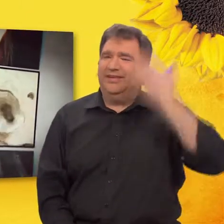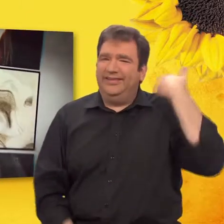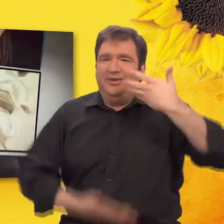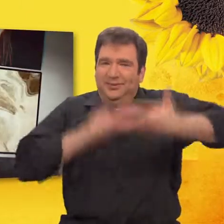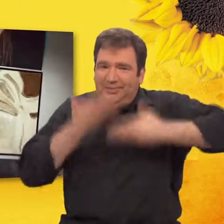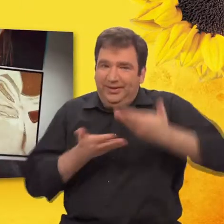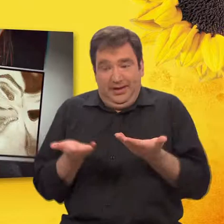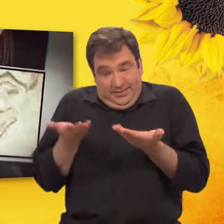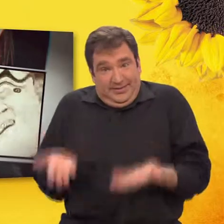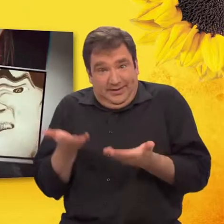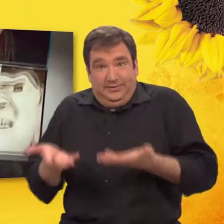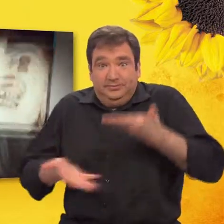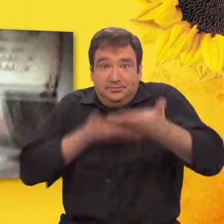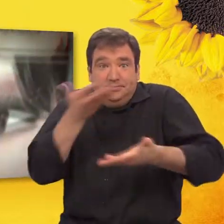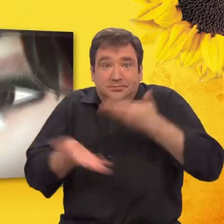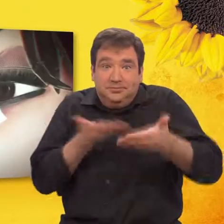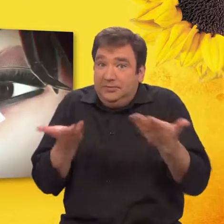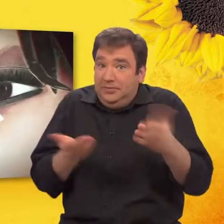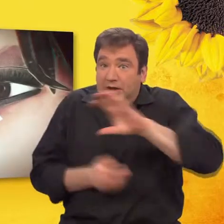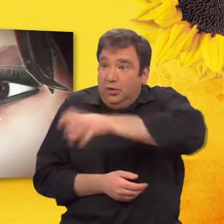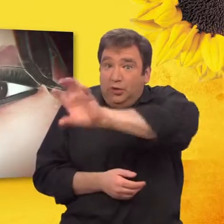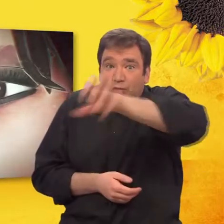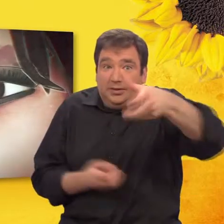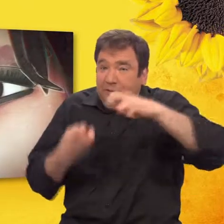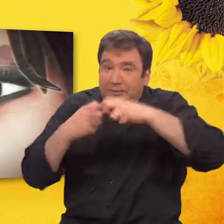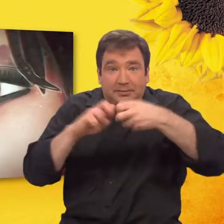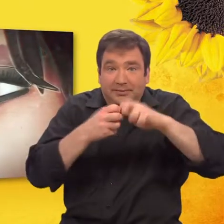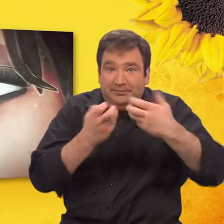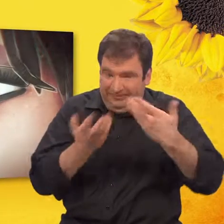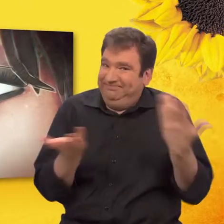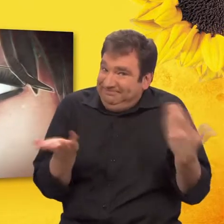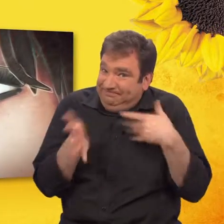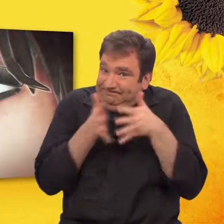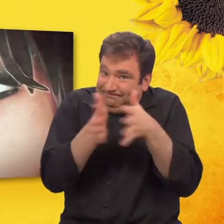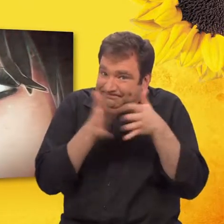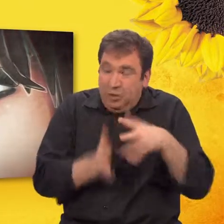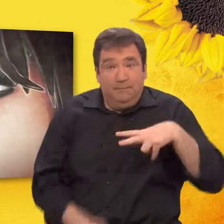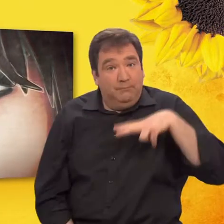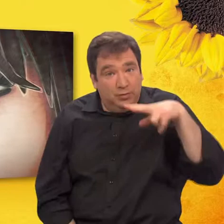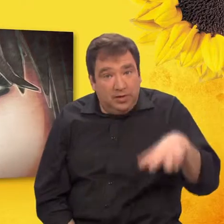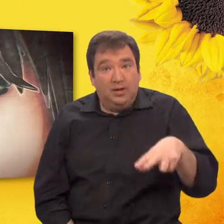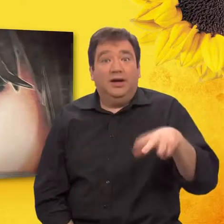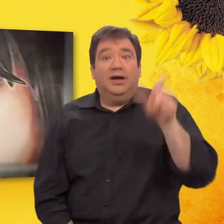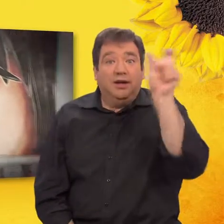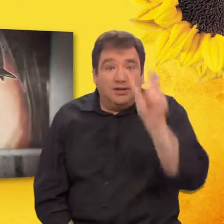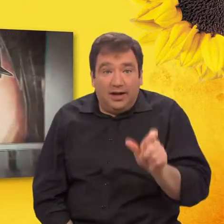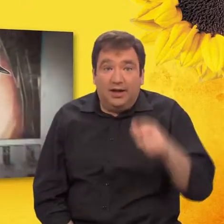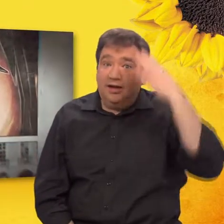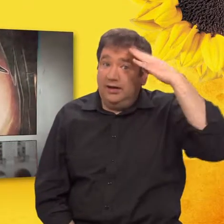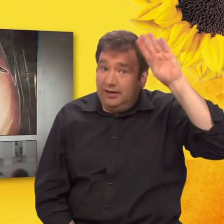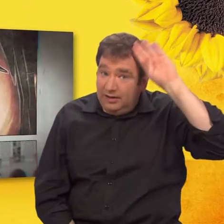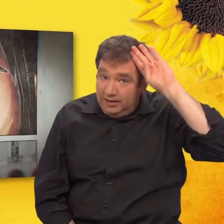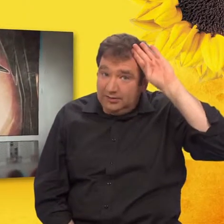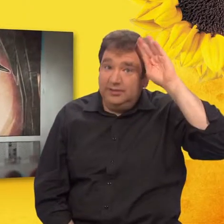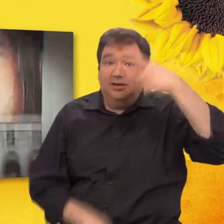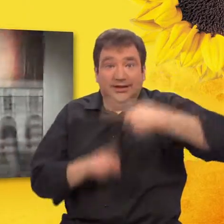Semelhanças há entre esta história e a realidade dos países em crise. Eu explico. Tal como os marinheiros, também Portugal, a Irlanda, a